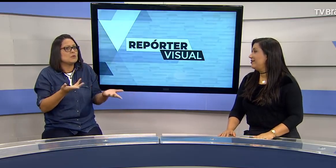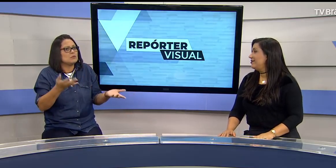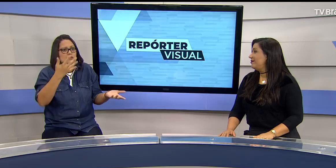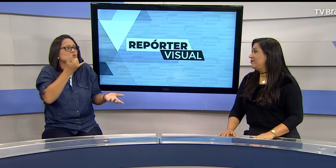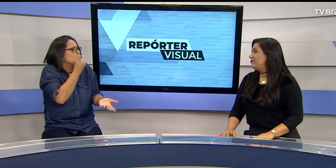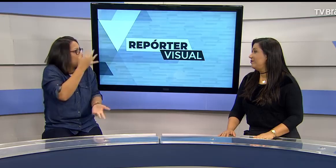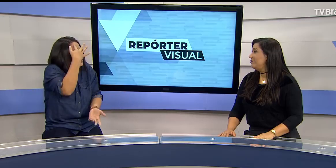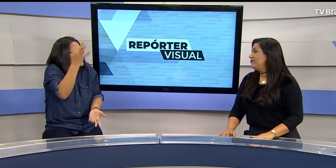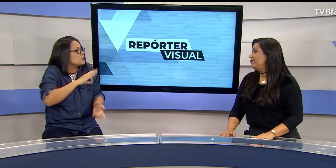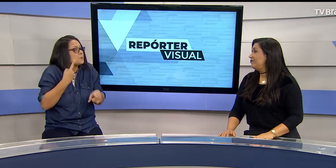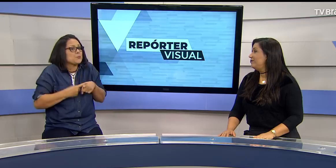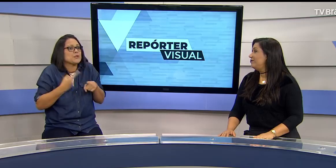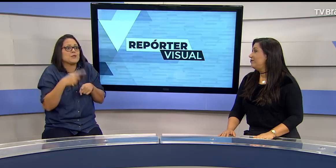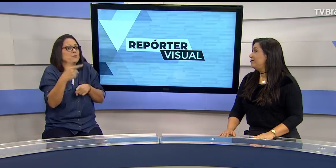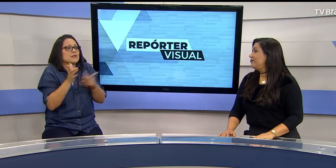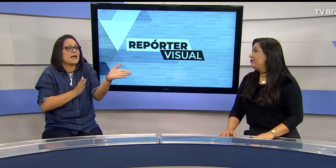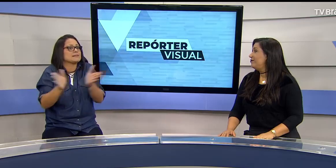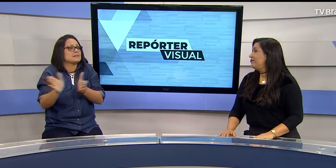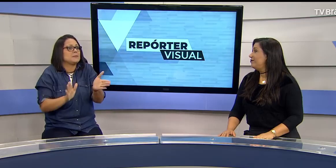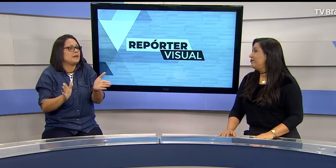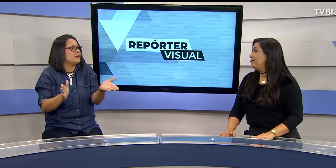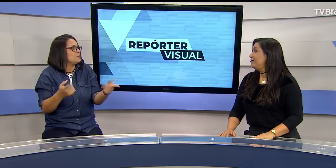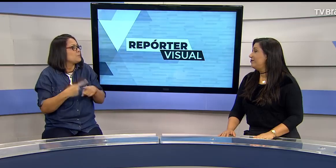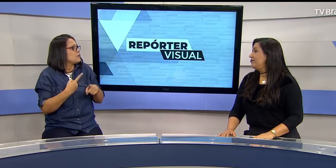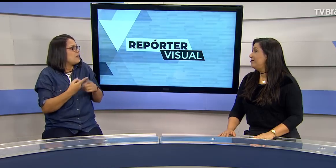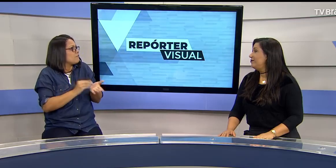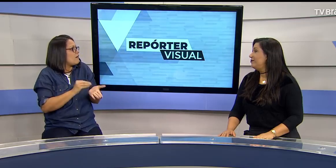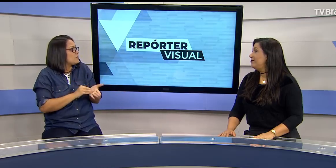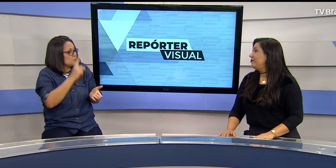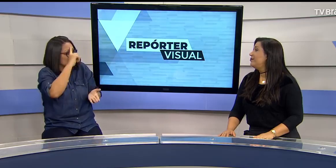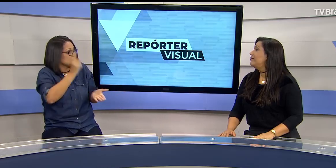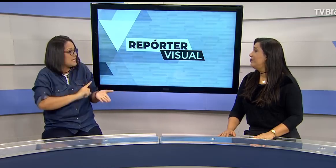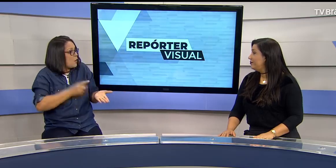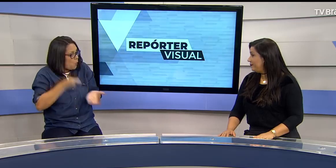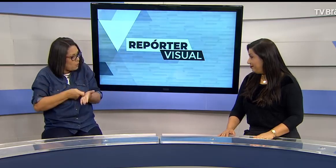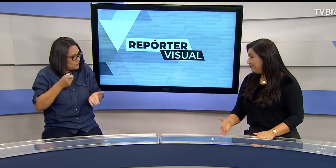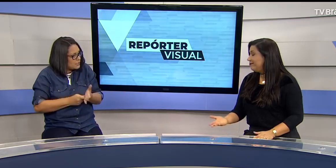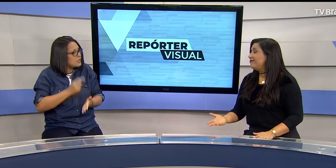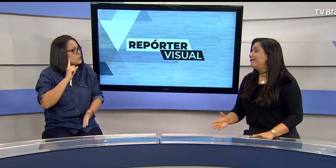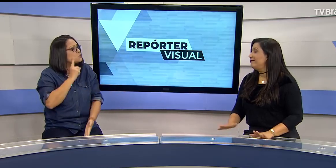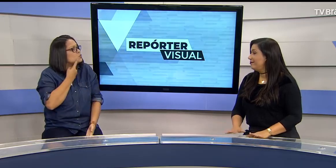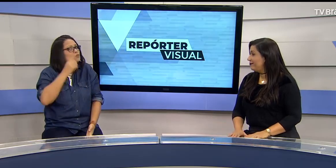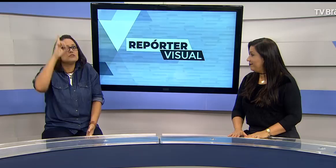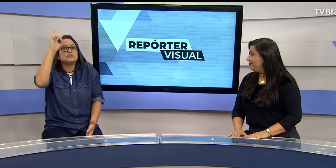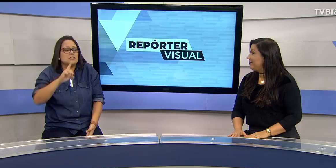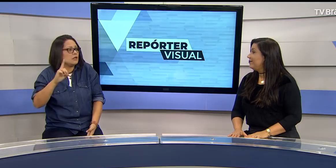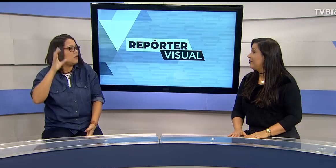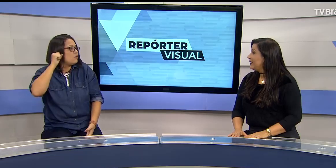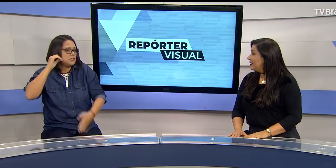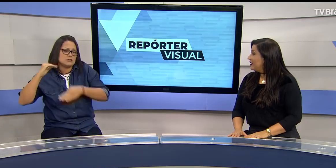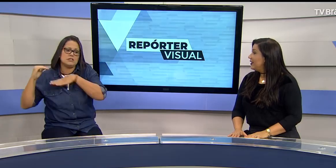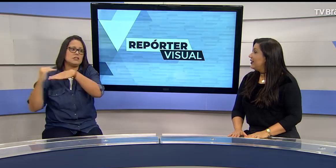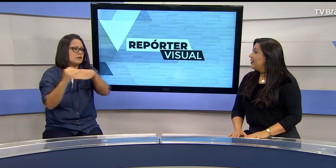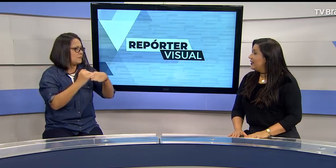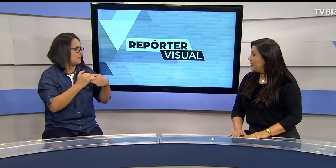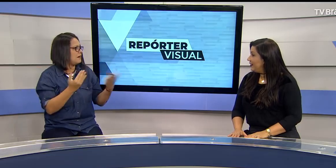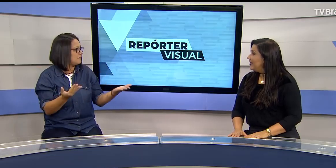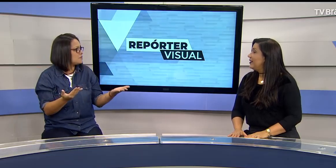da programação da TV não tem acessibilidade para surdos. É uma questão de direito. Como fazer se vai ser com janela de Libras ou